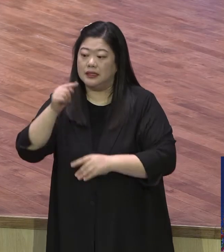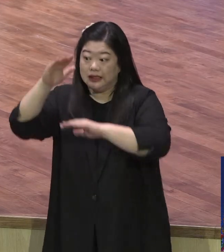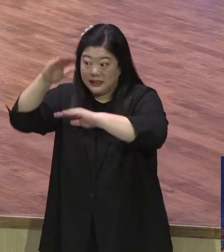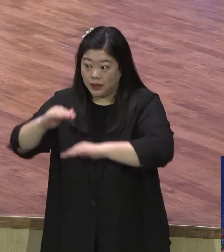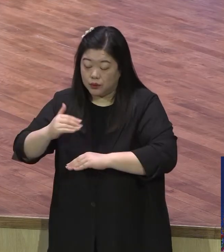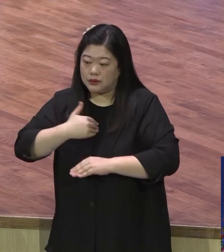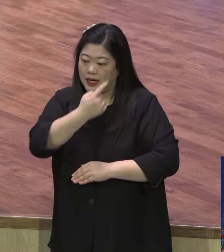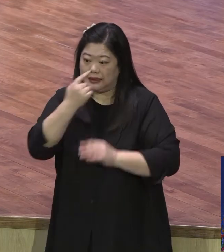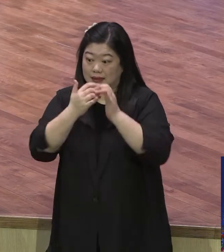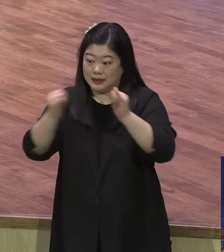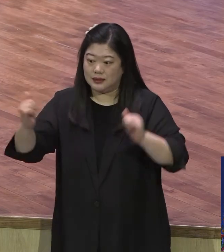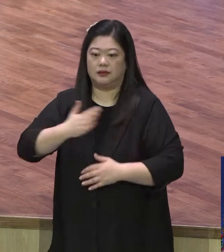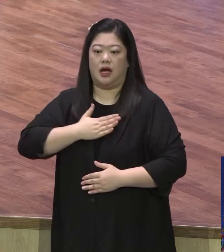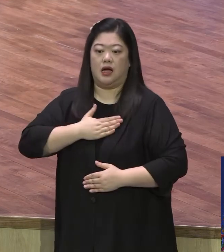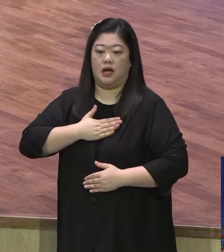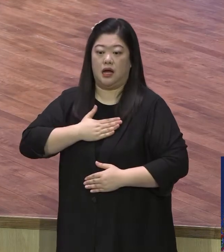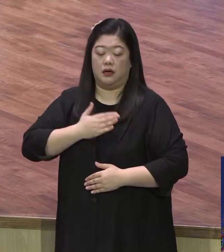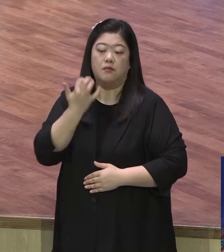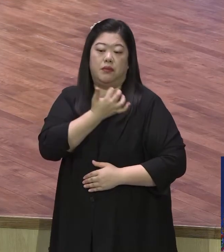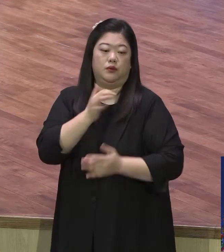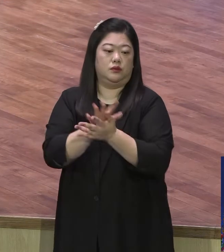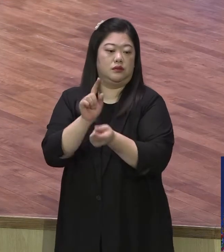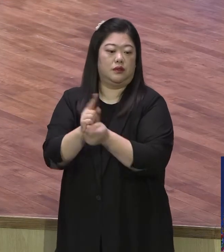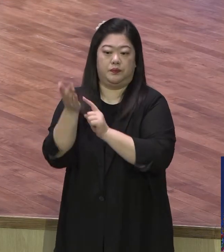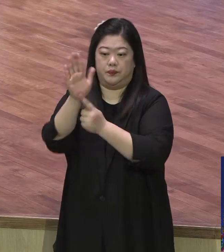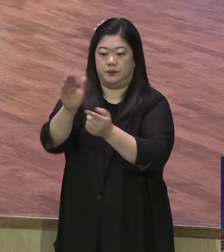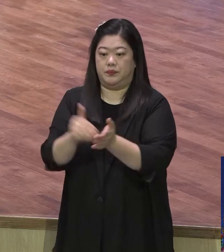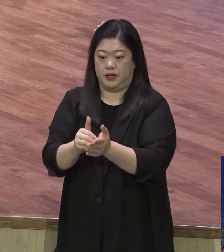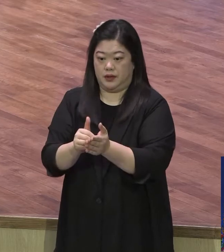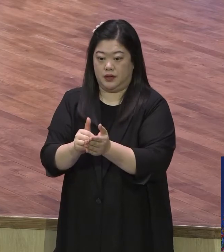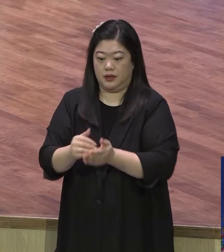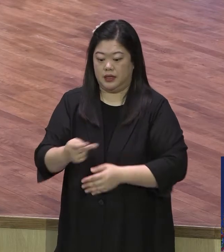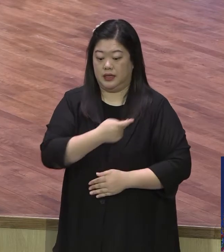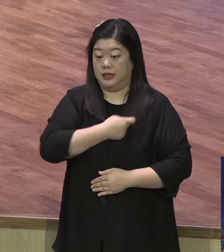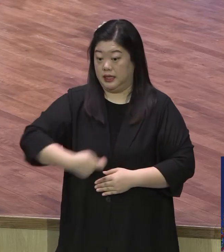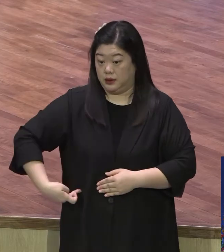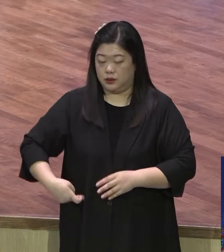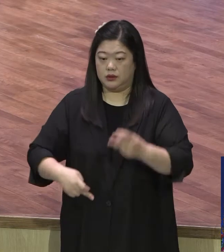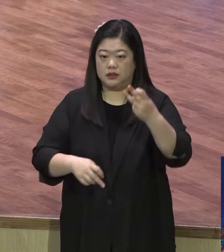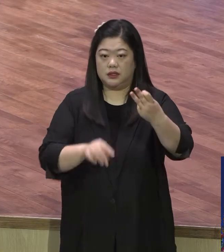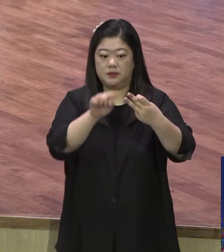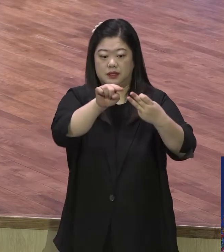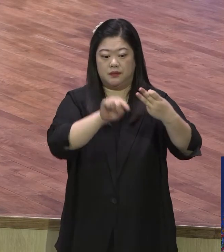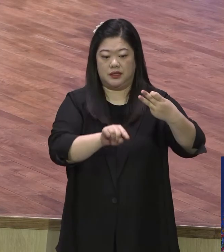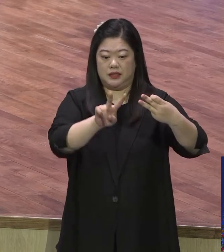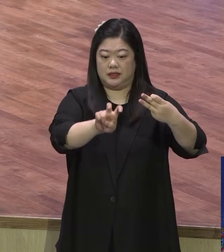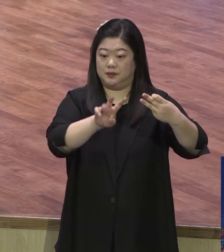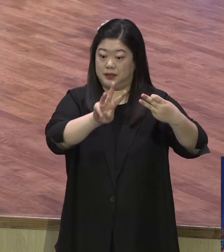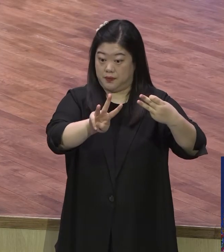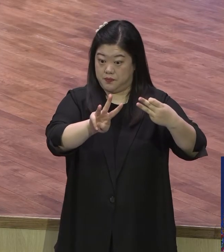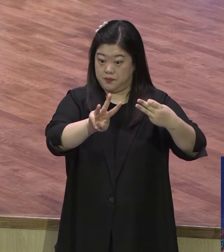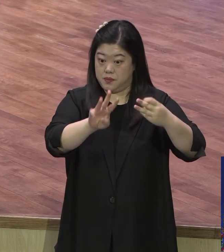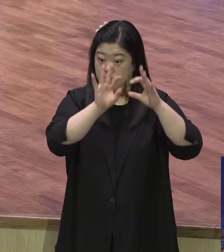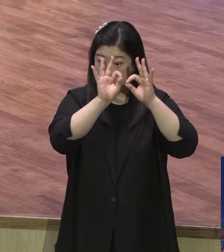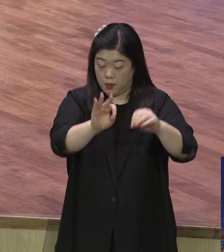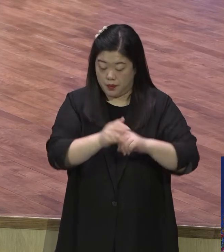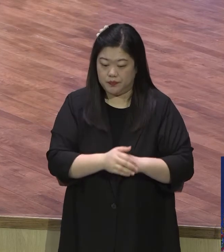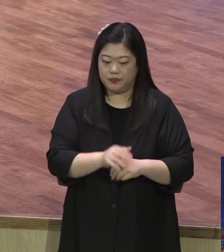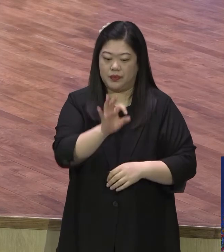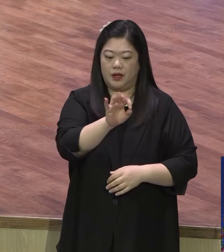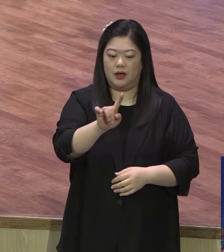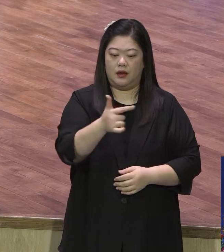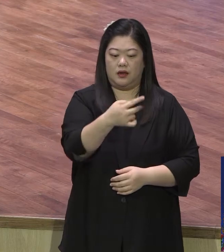부활했다는 사실을 강조한 겁니다 4경전 13장 30절에 보면 바울이 비시리아 안디옥에서 복음을